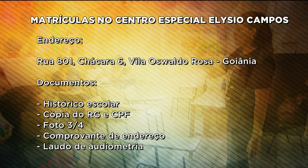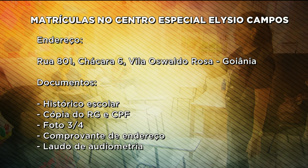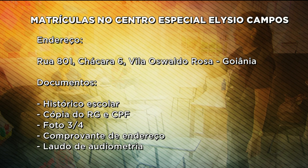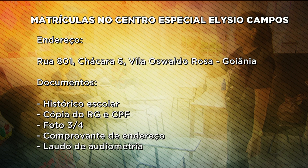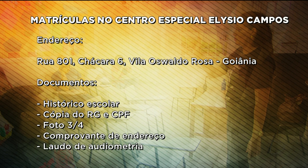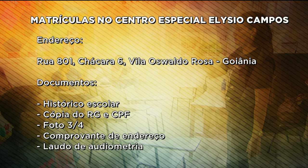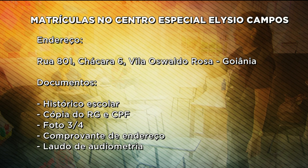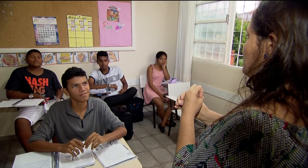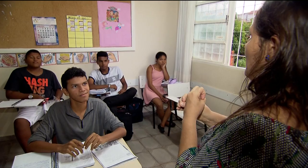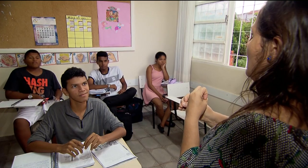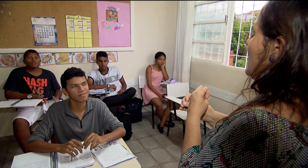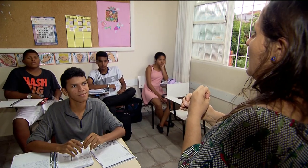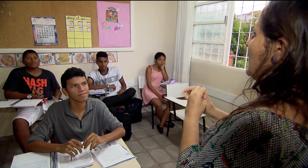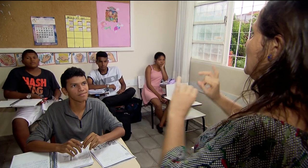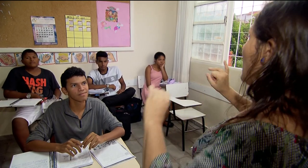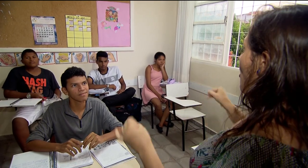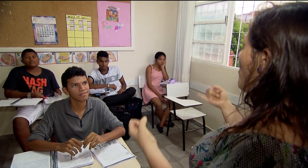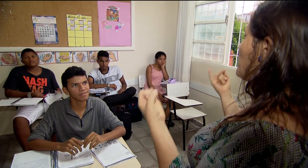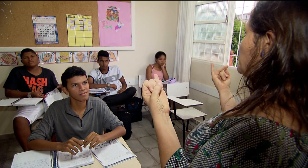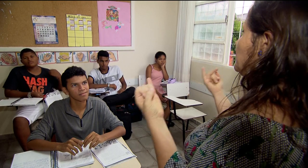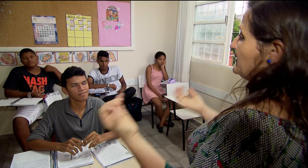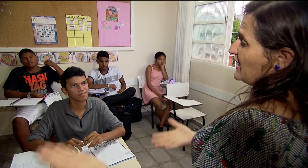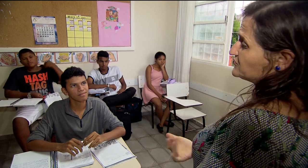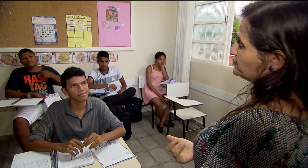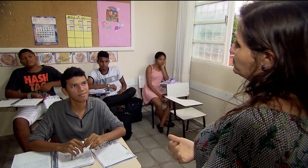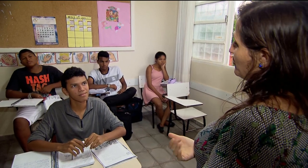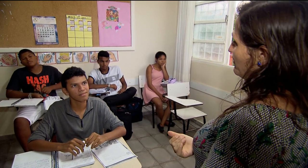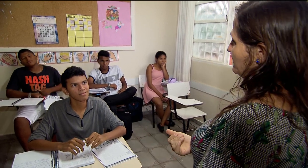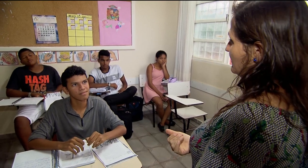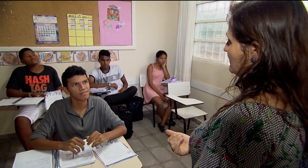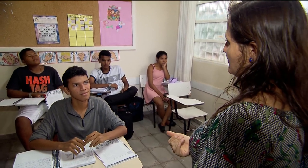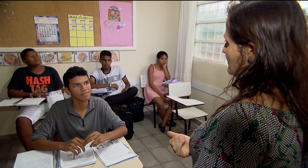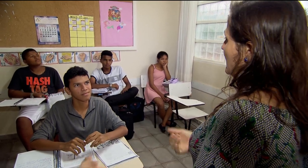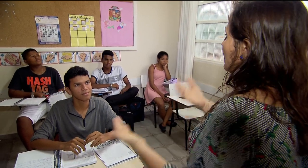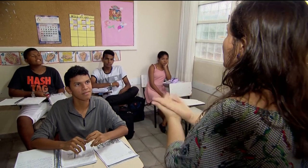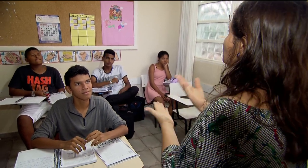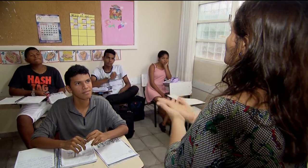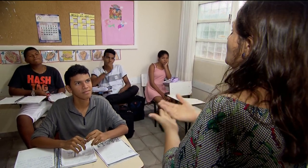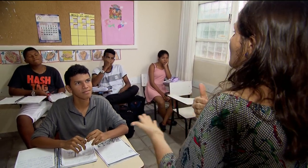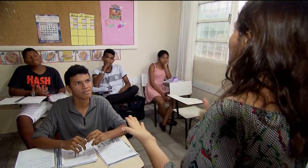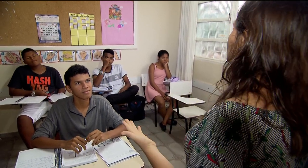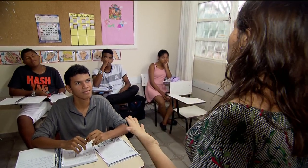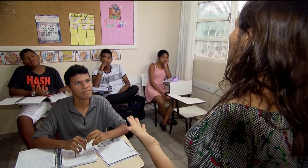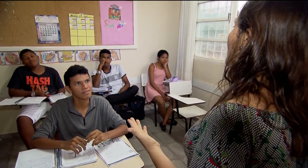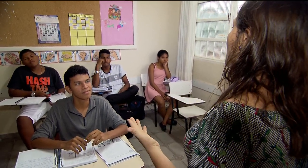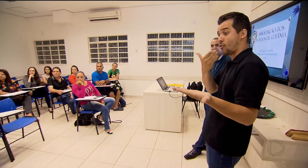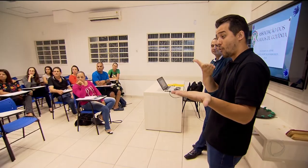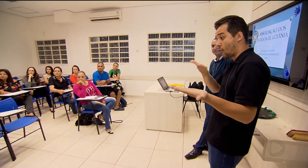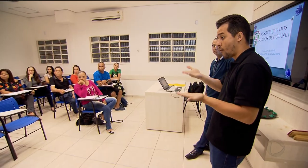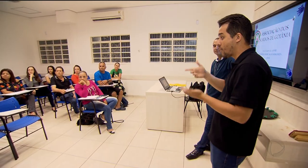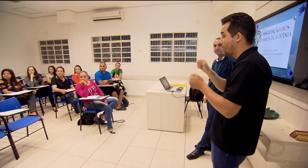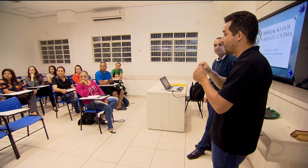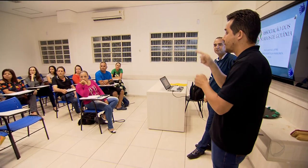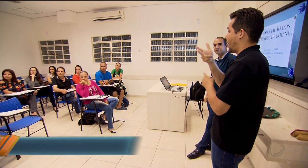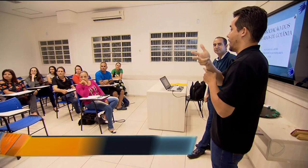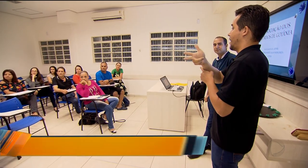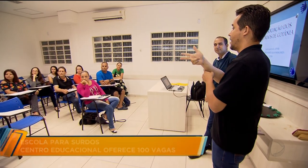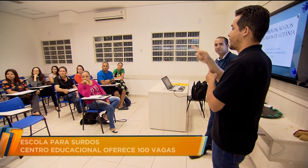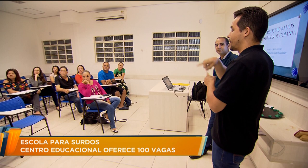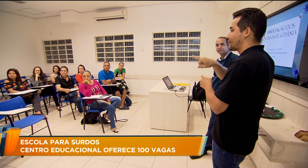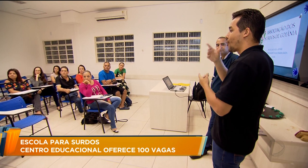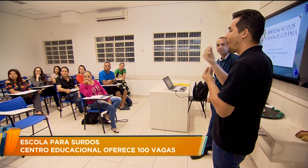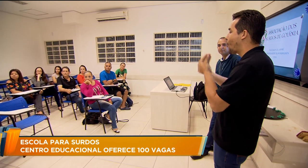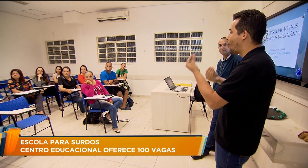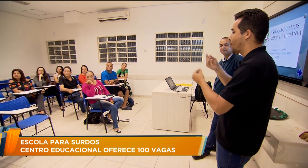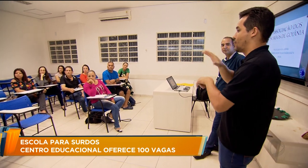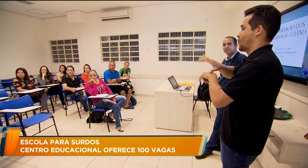de audiometria. Estudar em uma escola especializada para surdos pode fazer toda a diferença na educação do